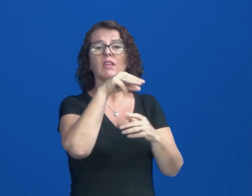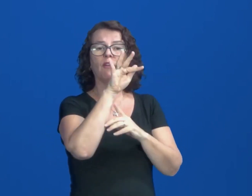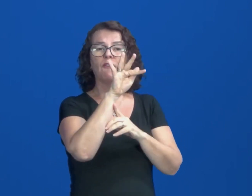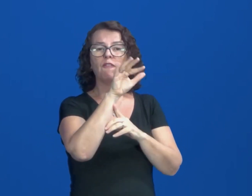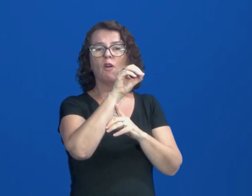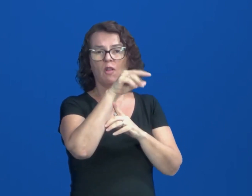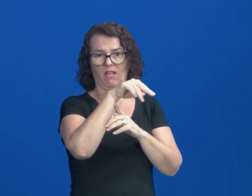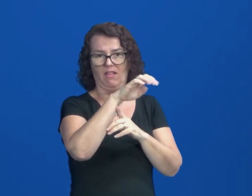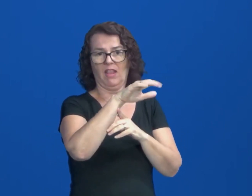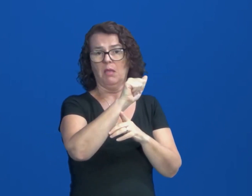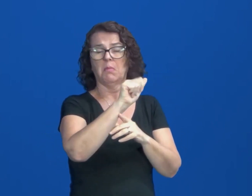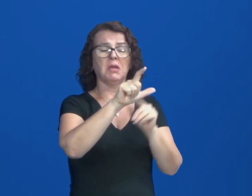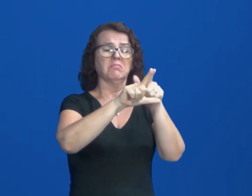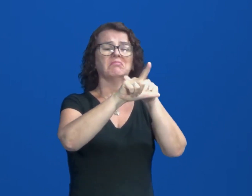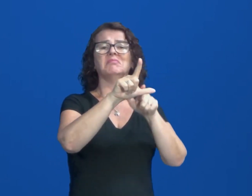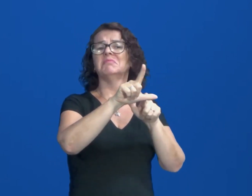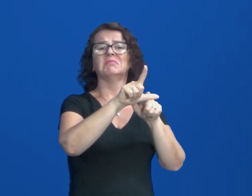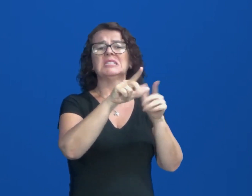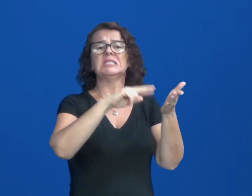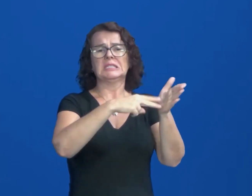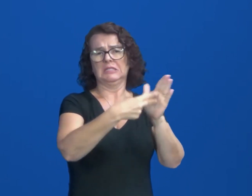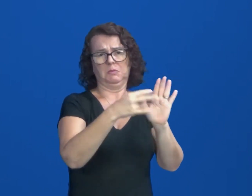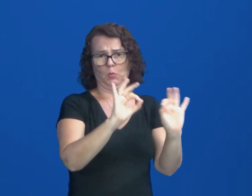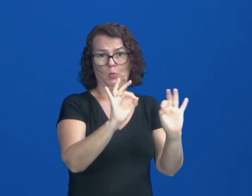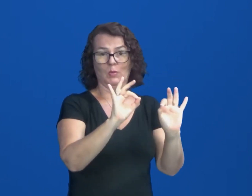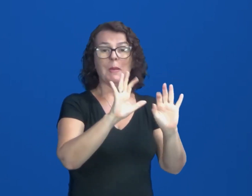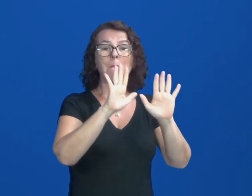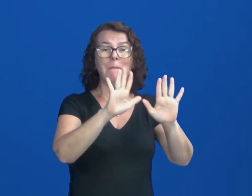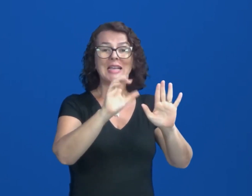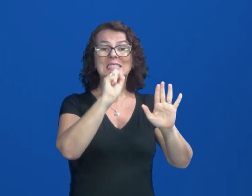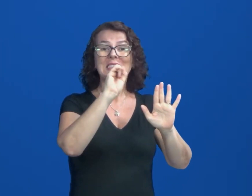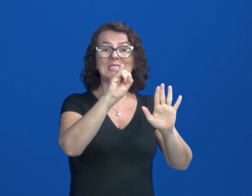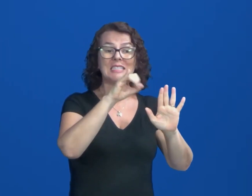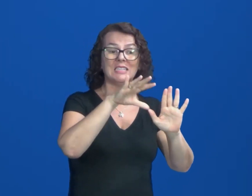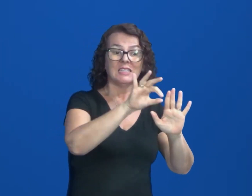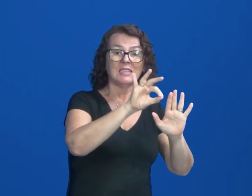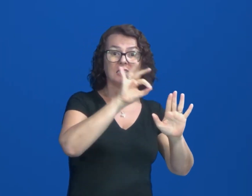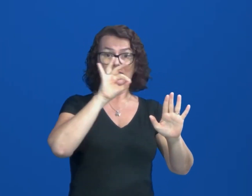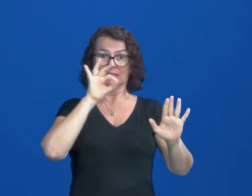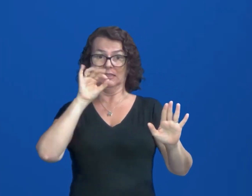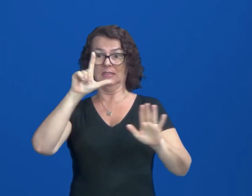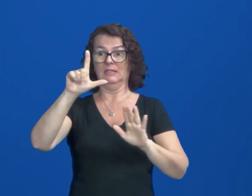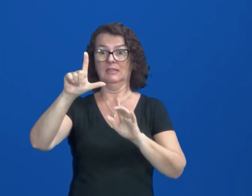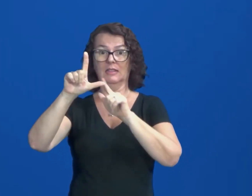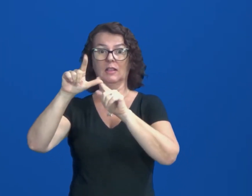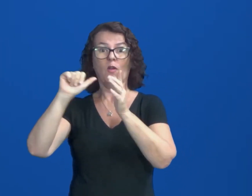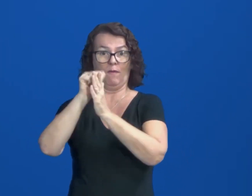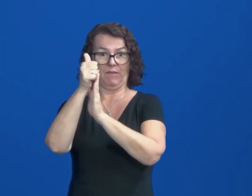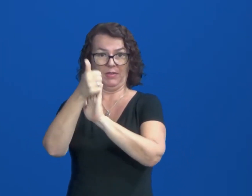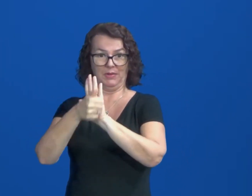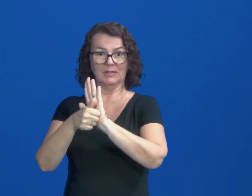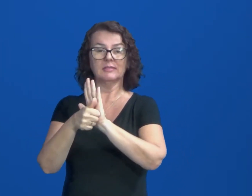produz esses diversos sinais, pensando nela como um fonema. Mas se nós trouxermos essa configuração de mão